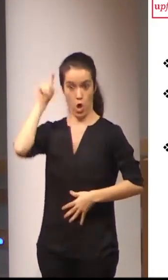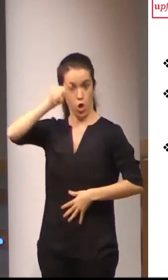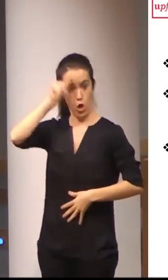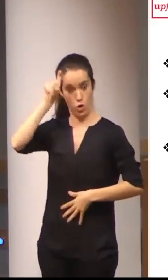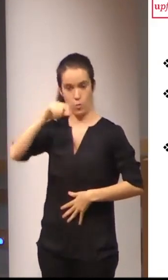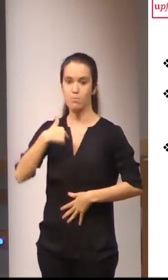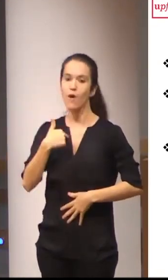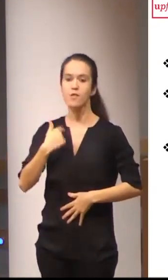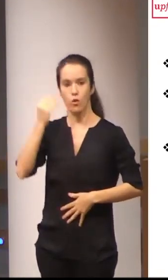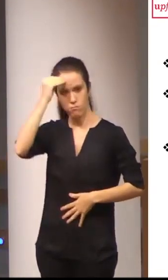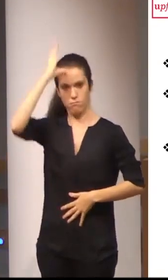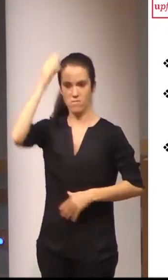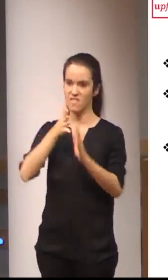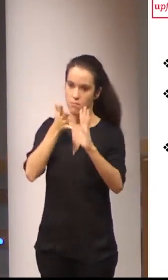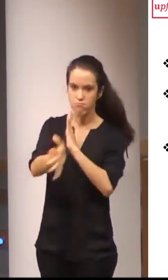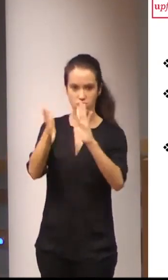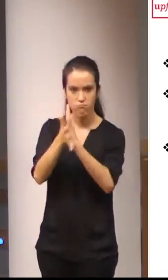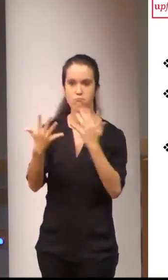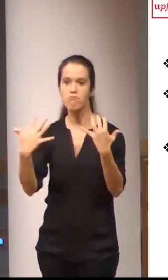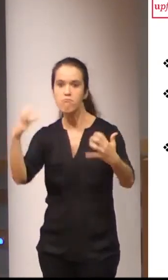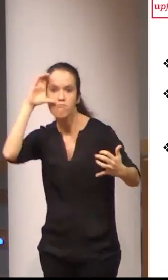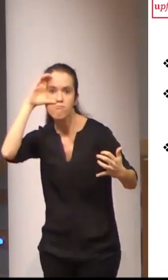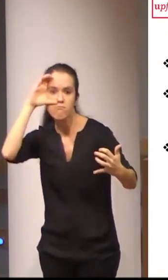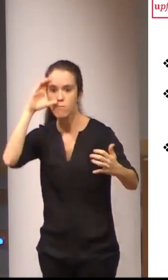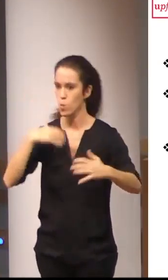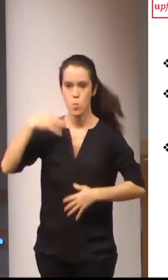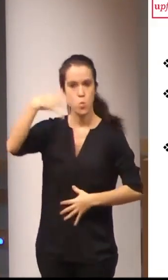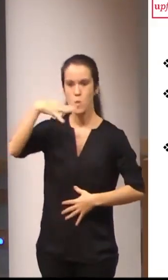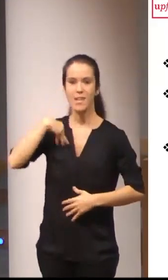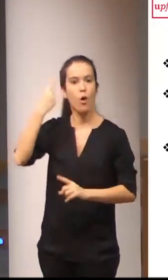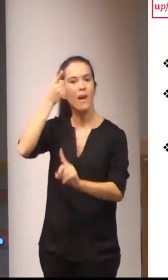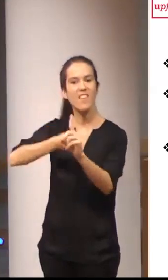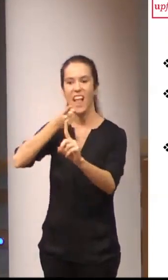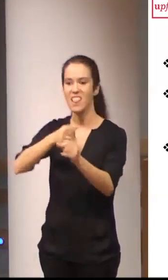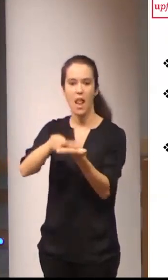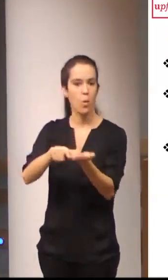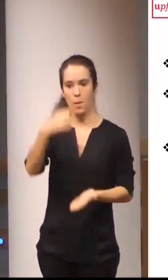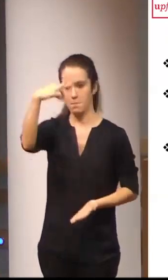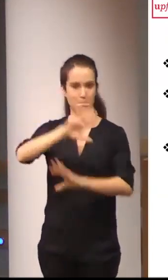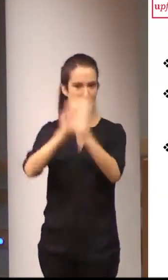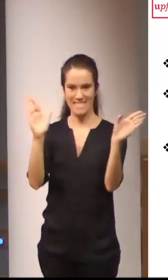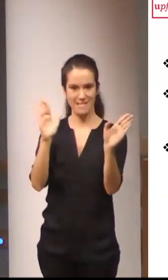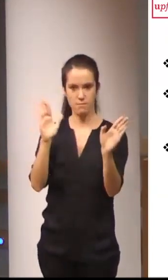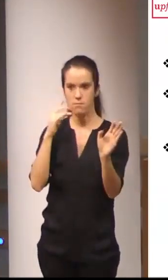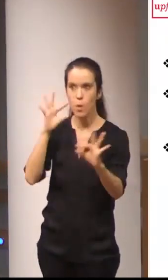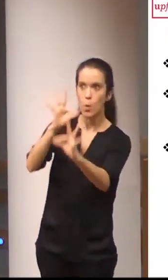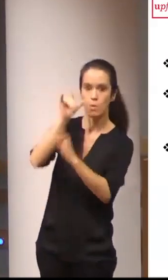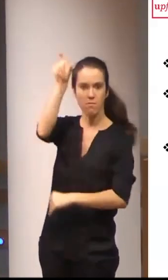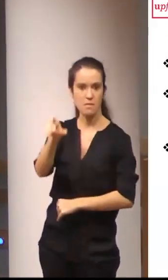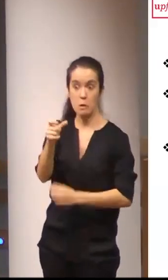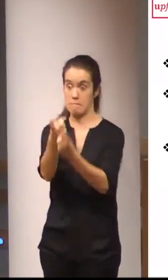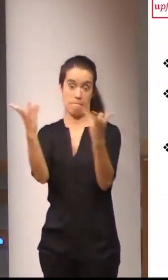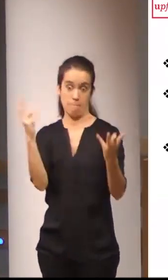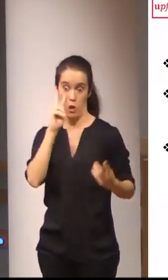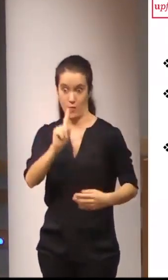transmisor de conhecimento e, en moitos casos, é o único referente de lengua que tenen os alunos. A